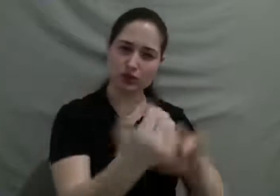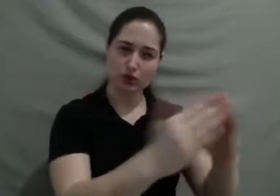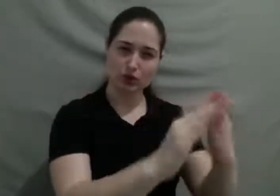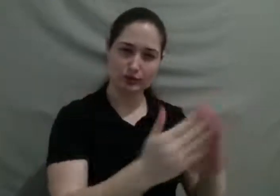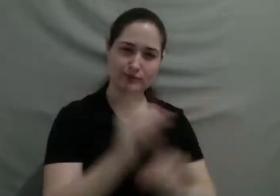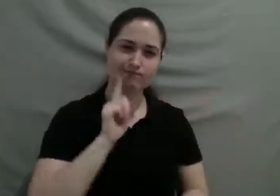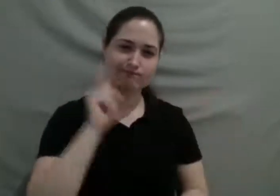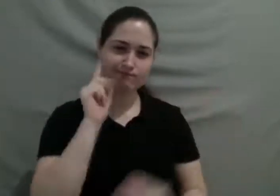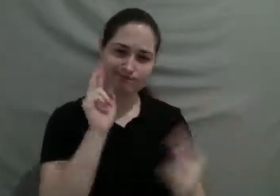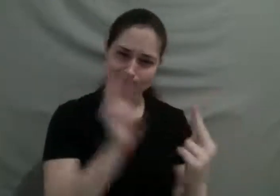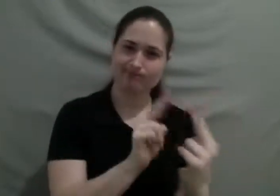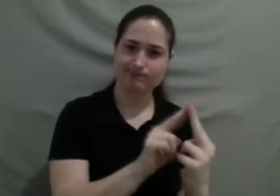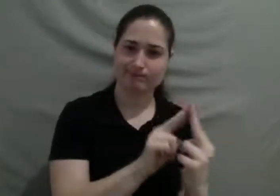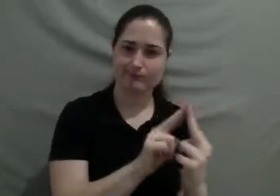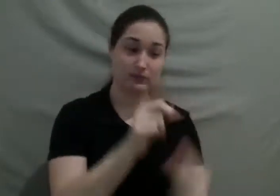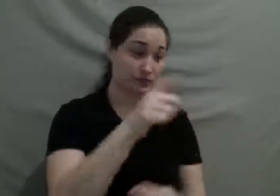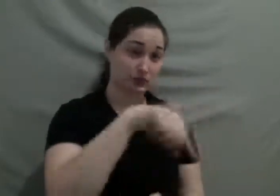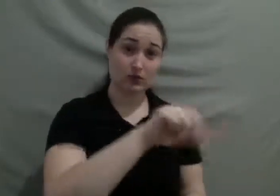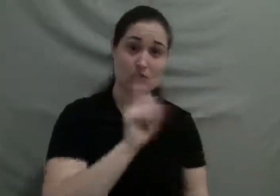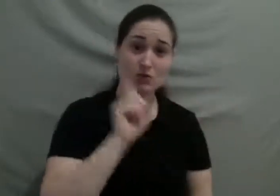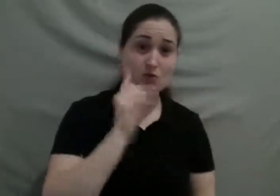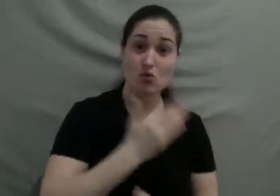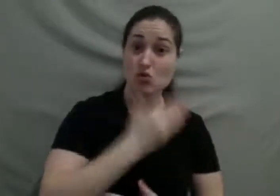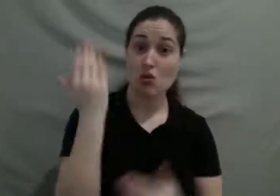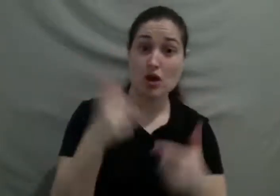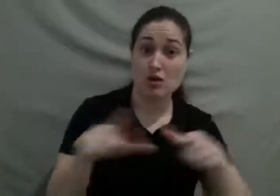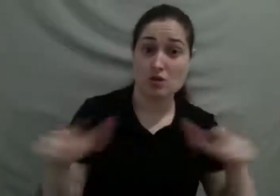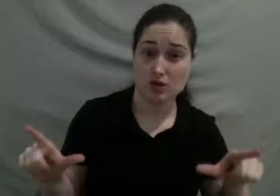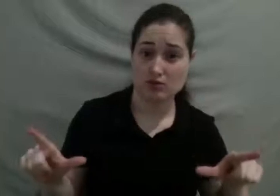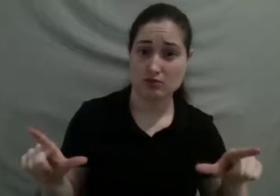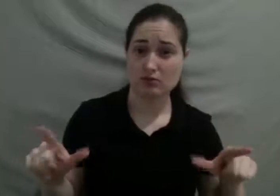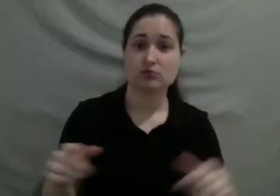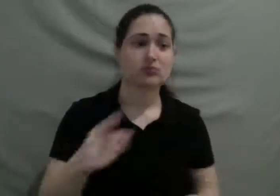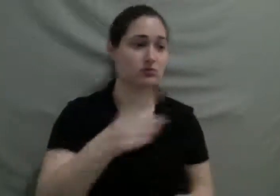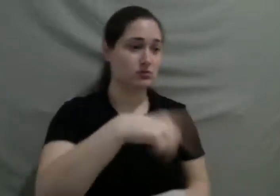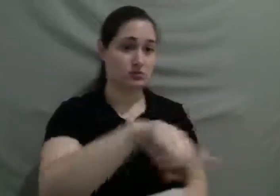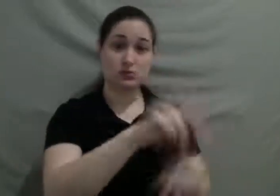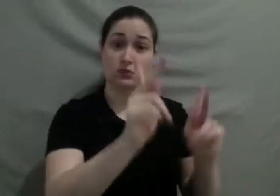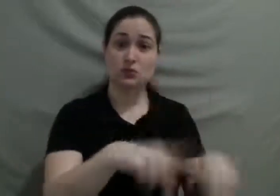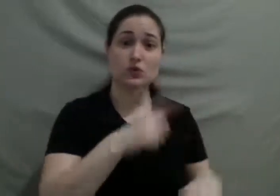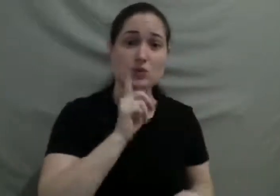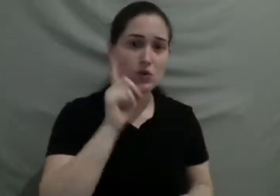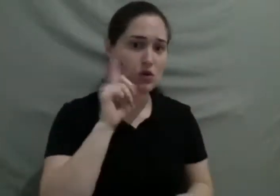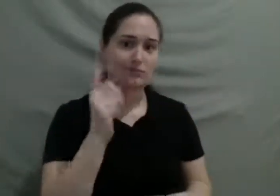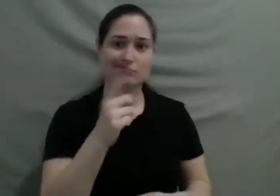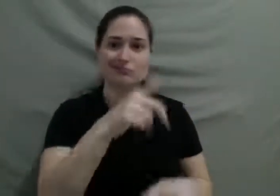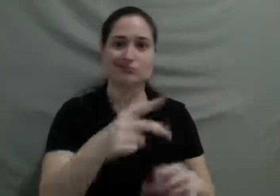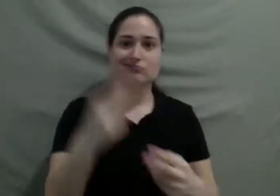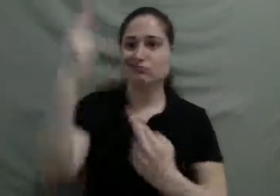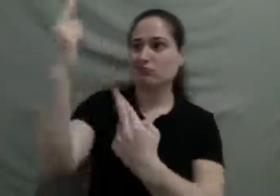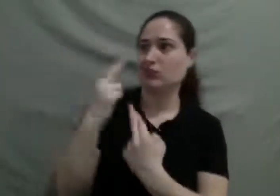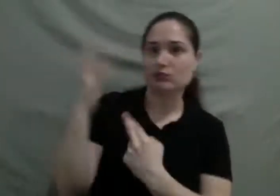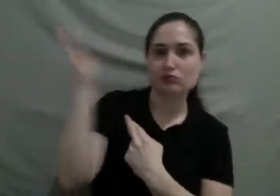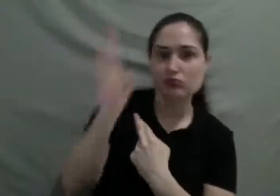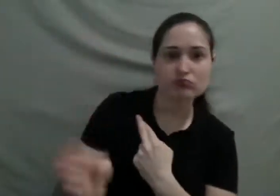no se puede expresar, el que no es escuchado, el que no es respetado, el que es una persona